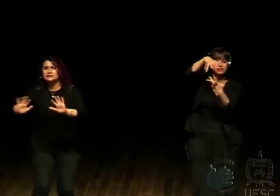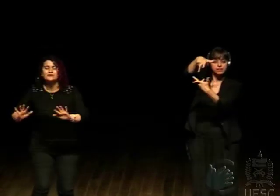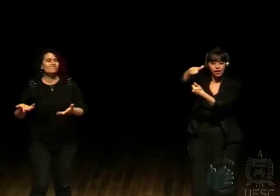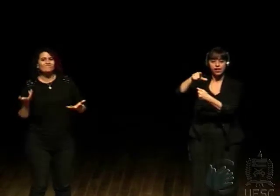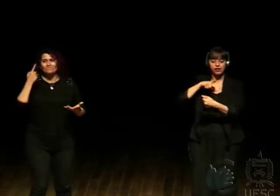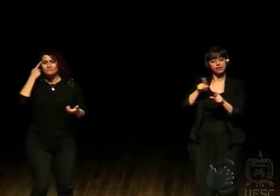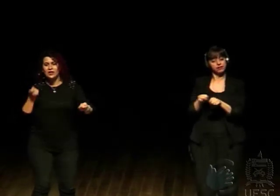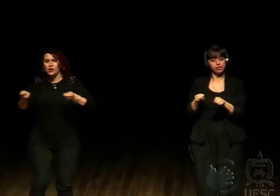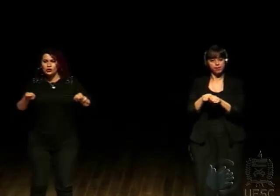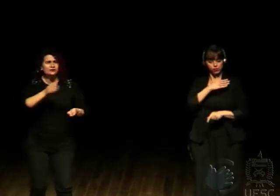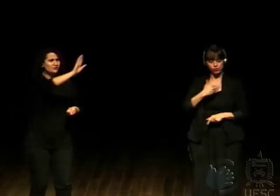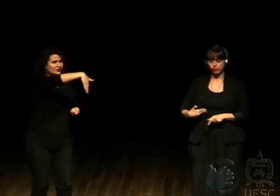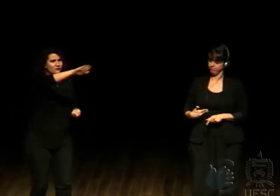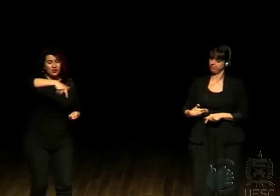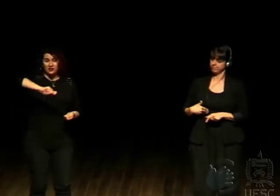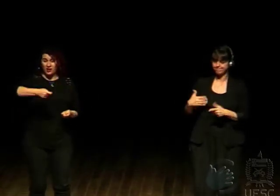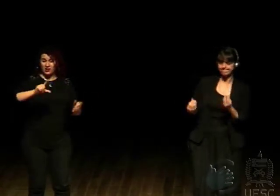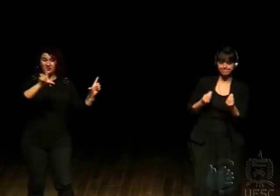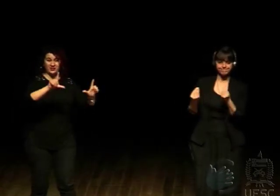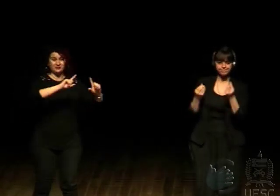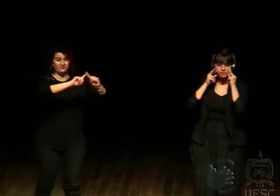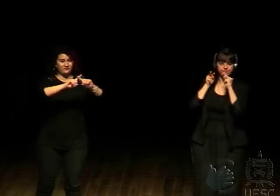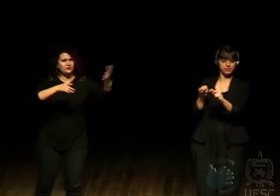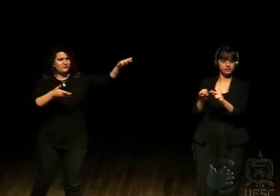una reacción del Estado,